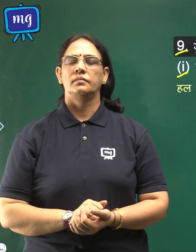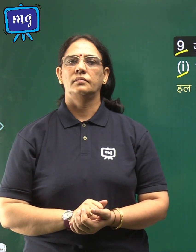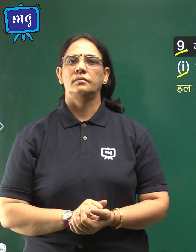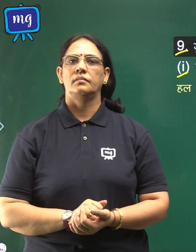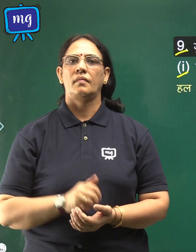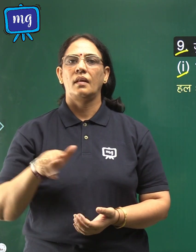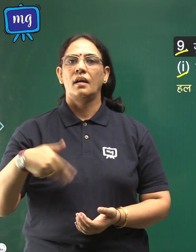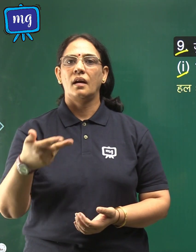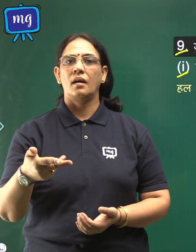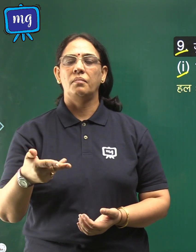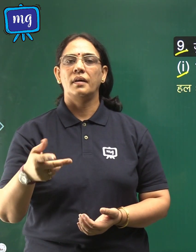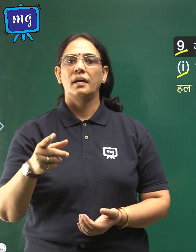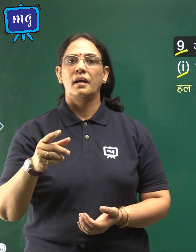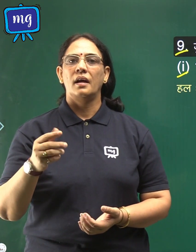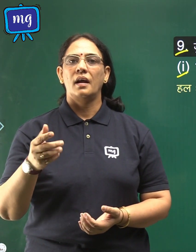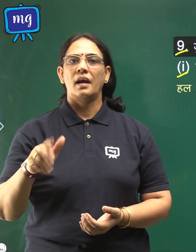अब ऐसी संख्या सोचनी है,